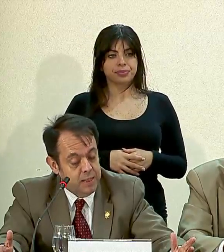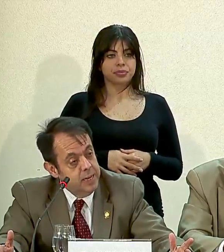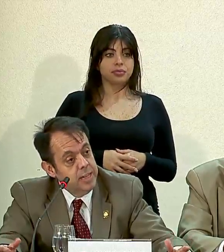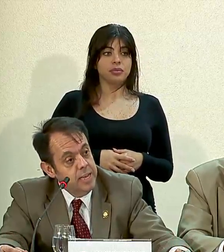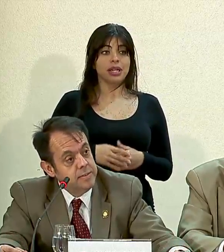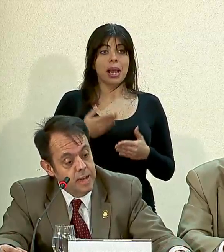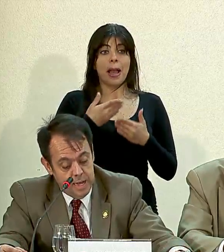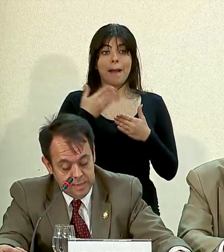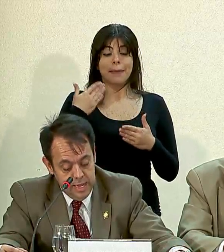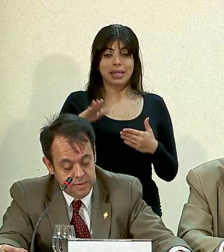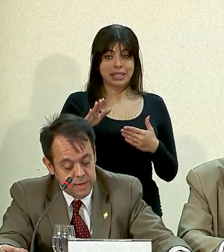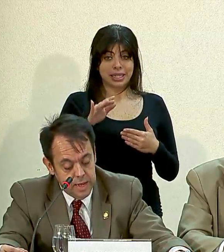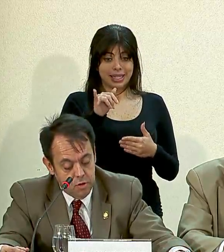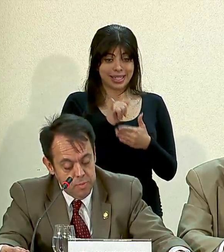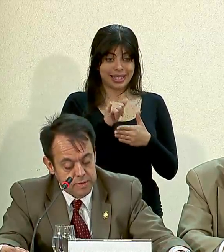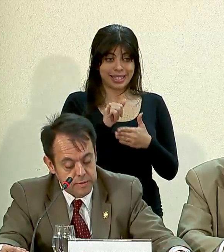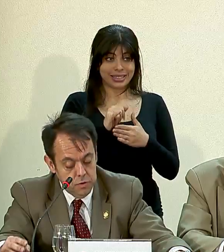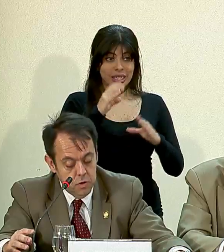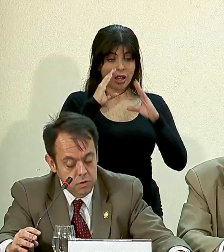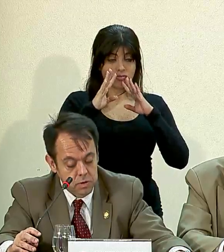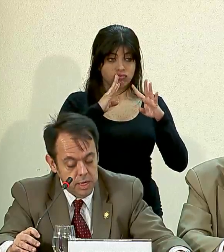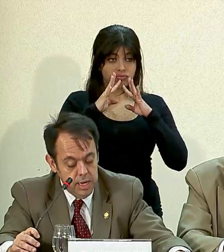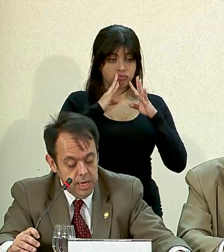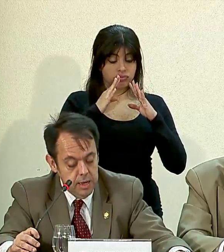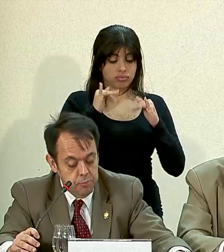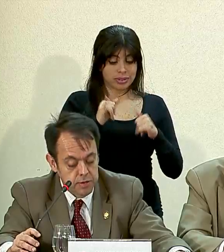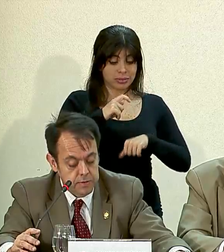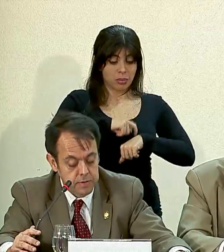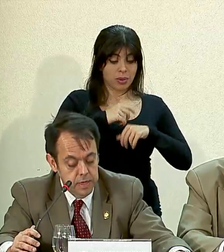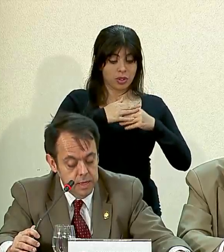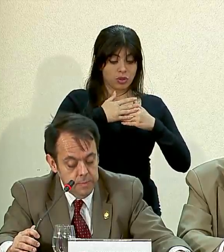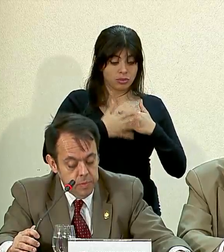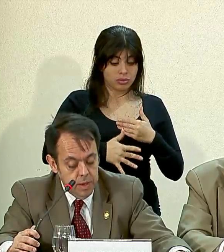A partir de esa conversación,